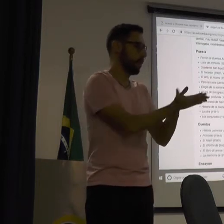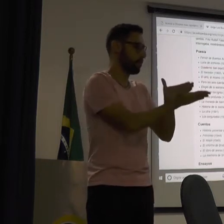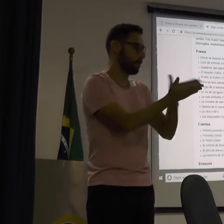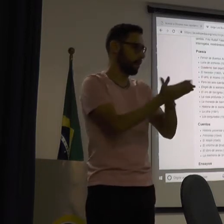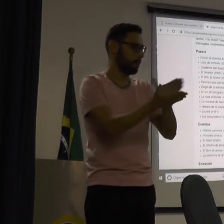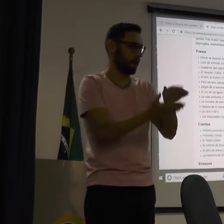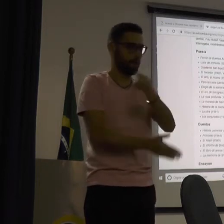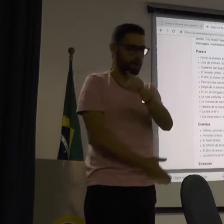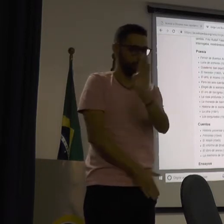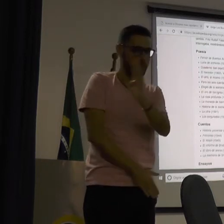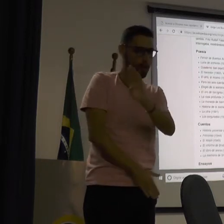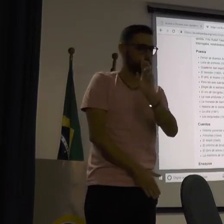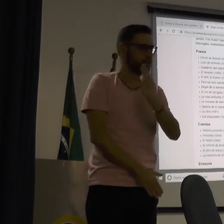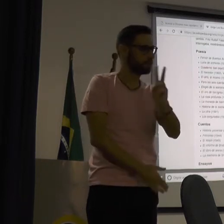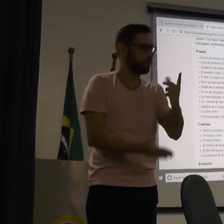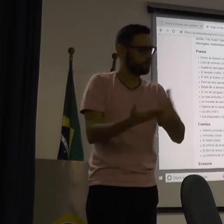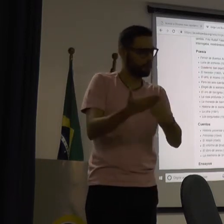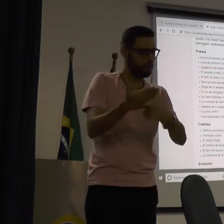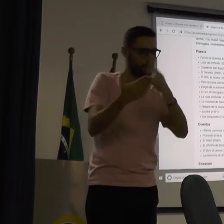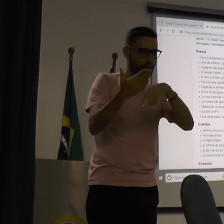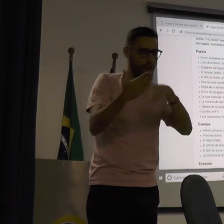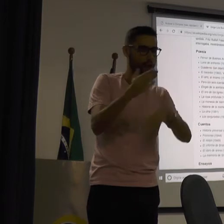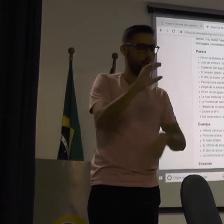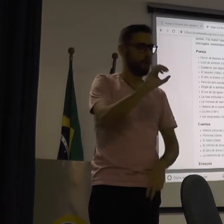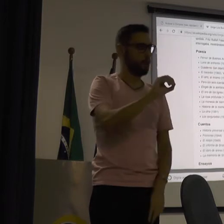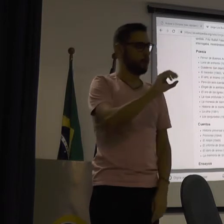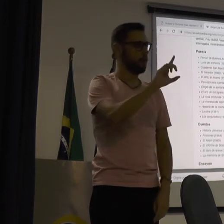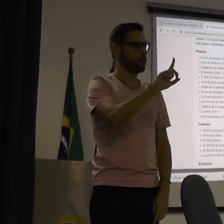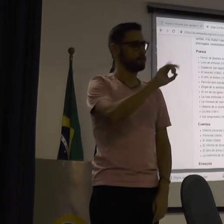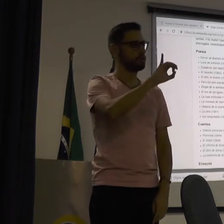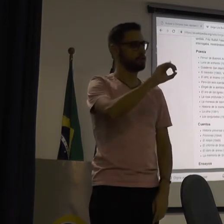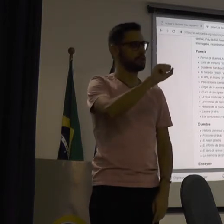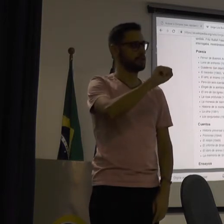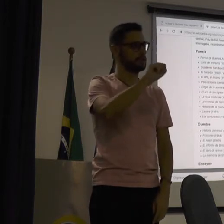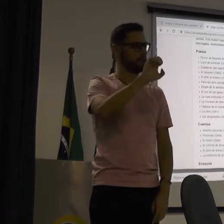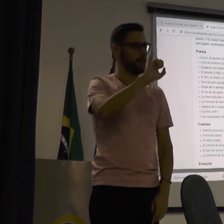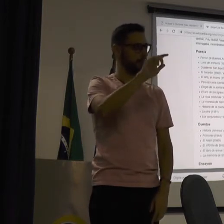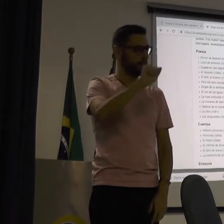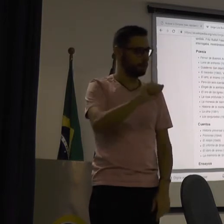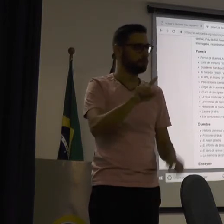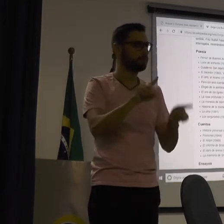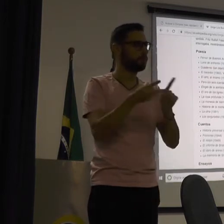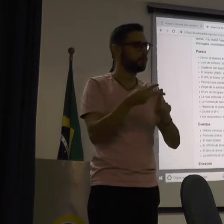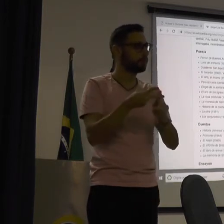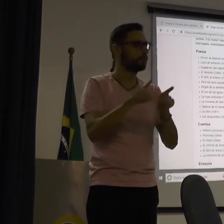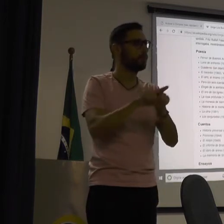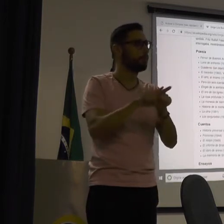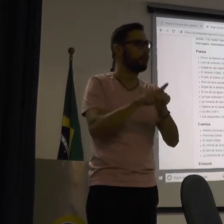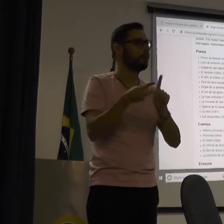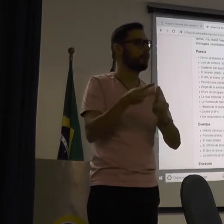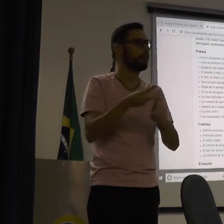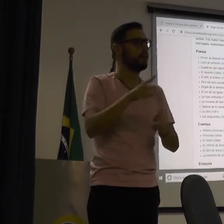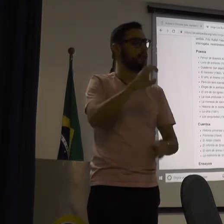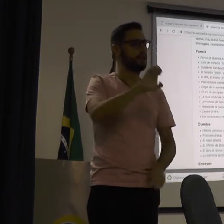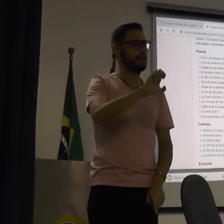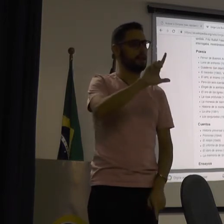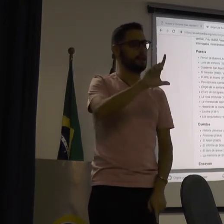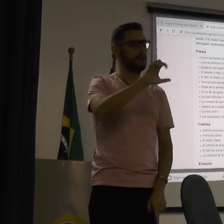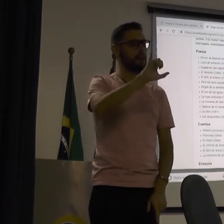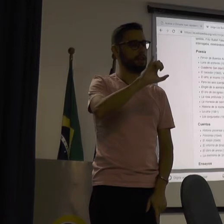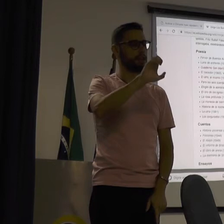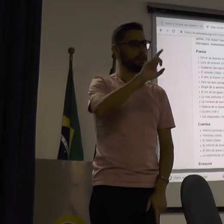Odisseia, 25 edições diferentes da Ilíada, e por aí vai. Nesse caso aqui do Oriente,